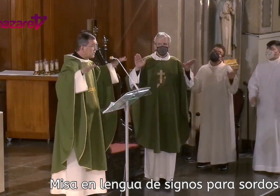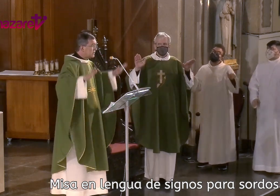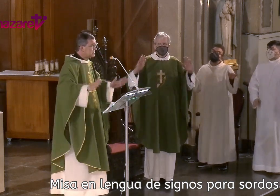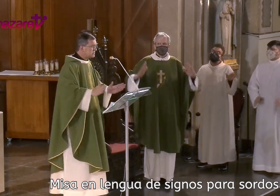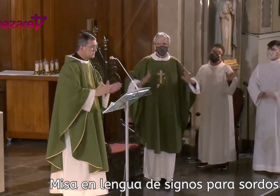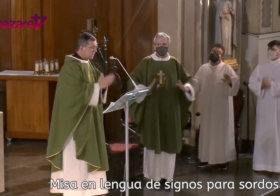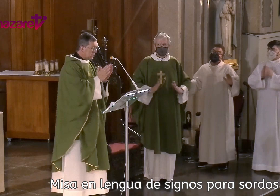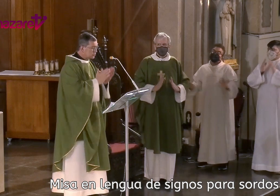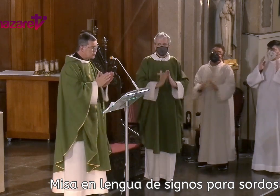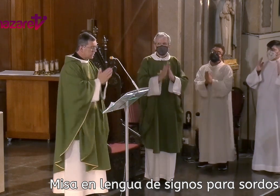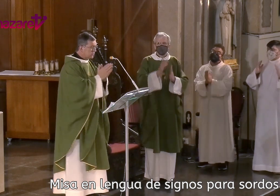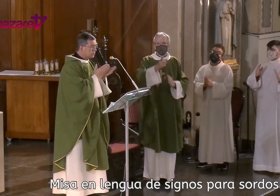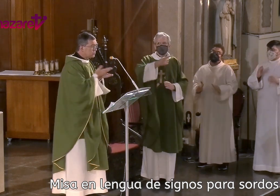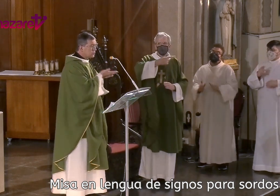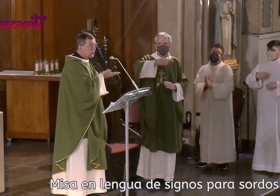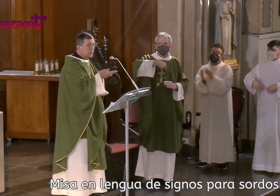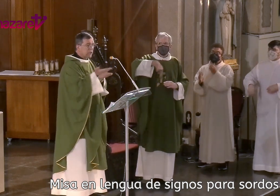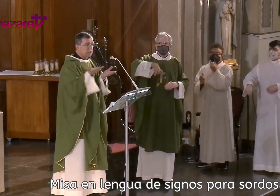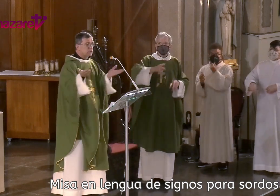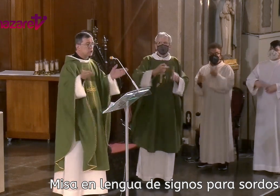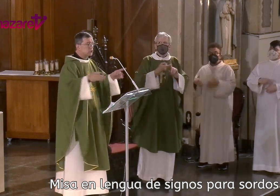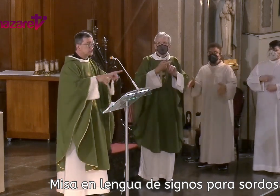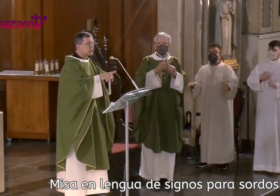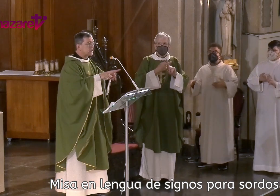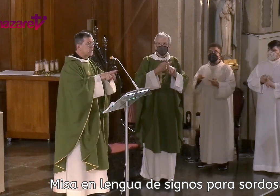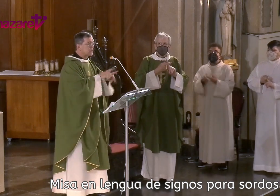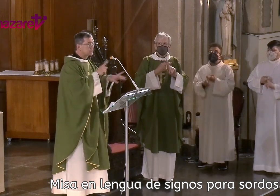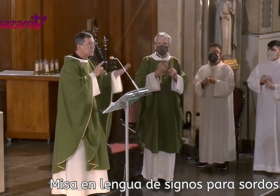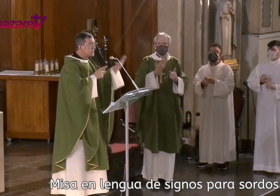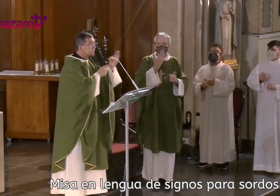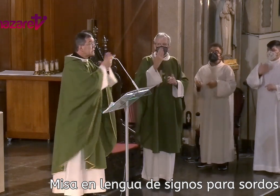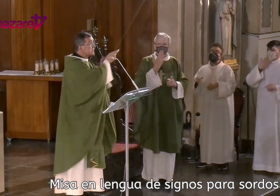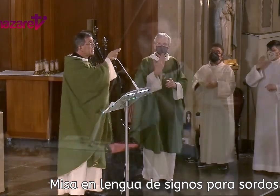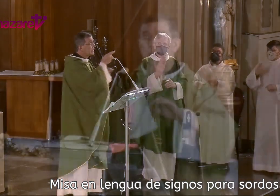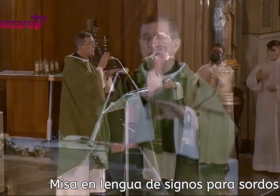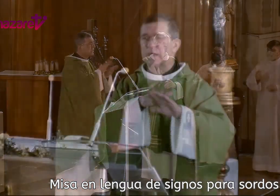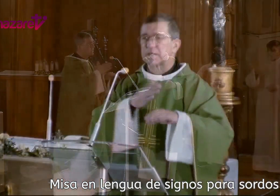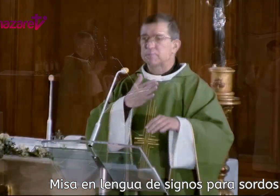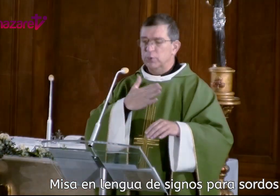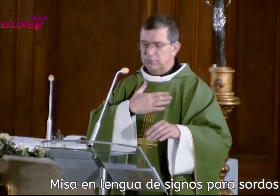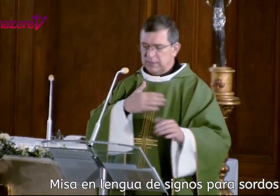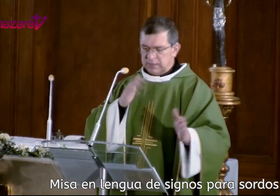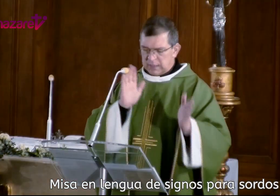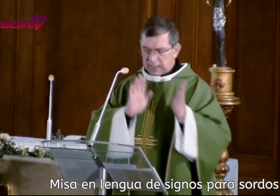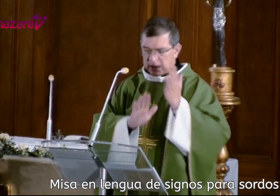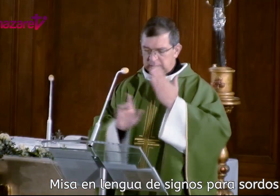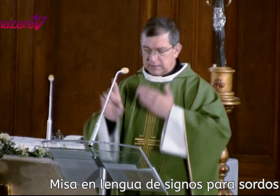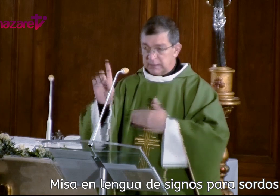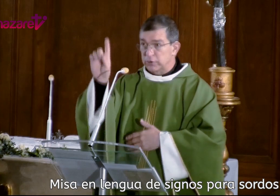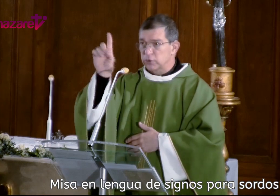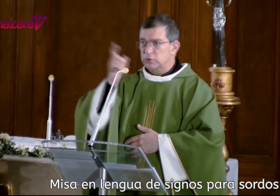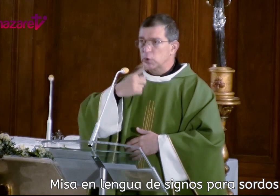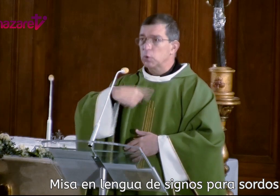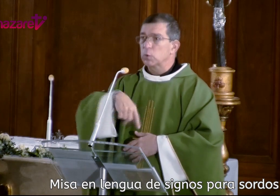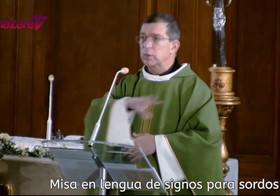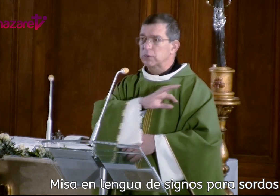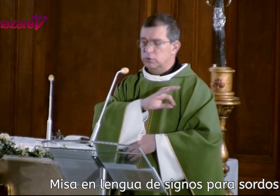ángeles, a los santos y a vosotros, hermanos, que intercedáis por mí ante Dios nuestro